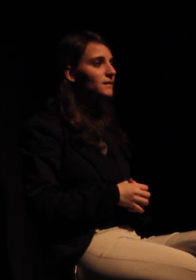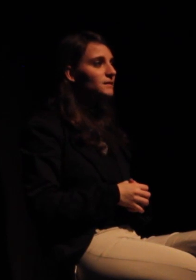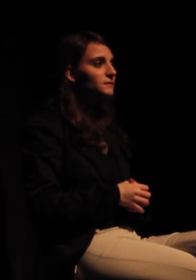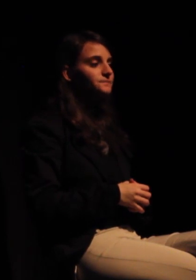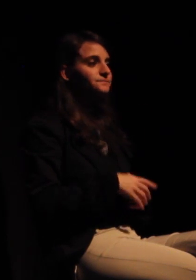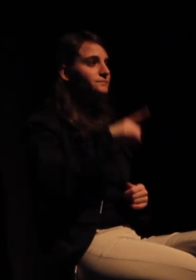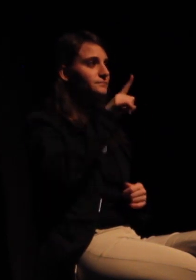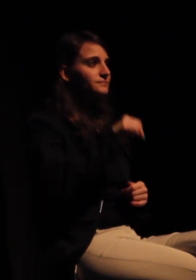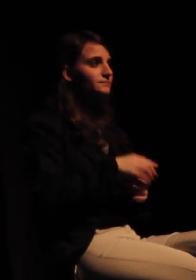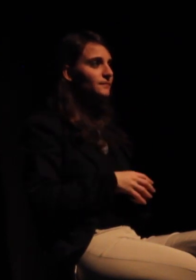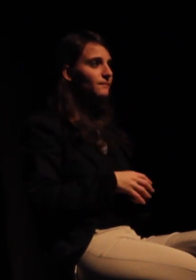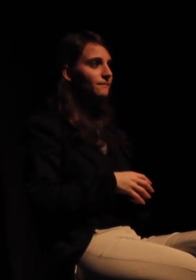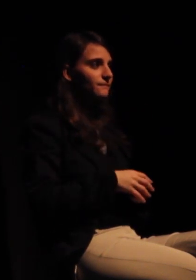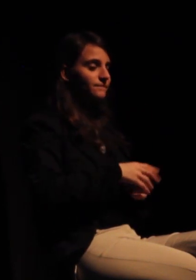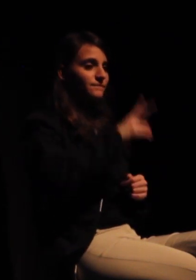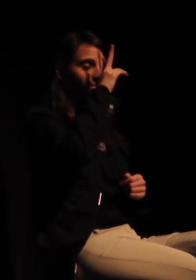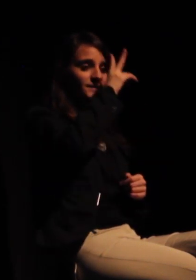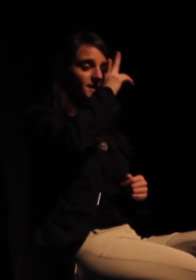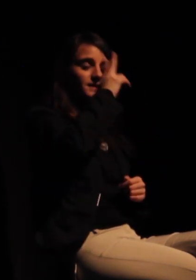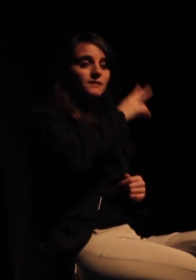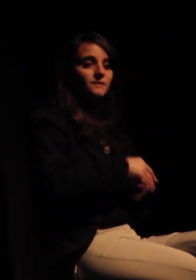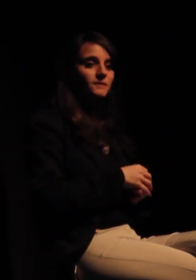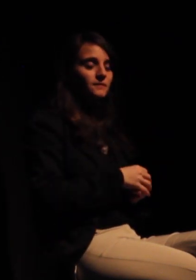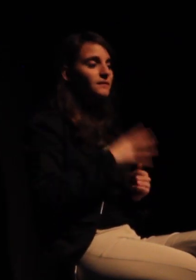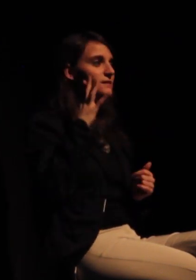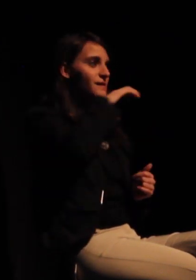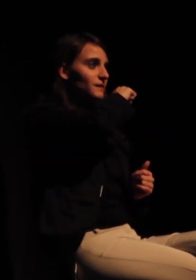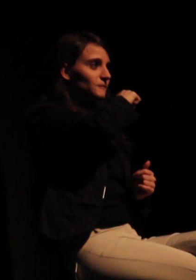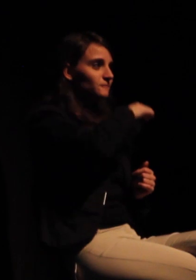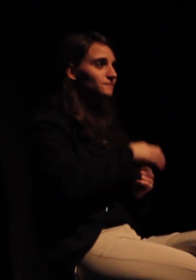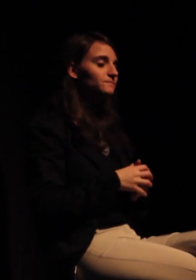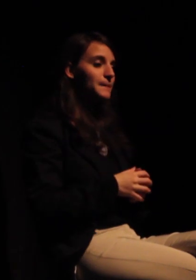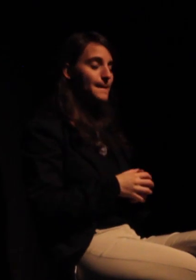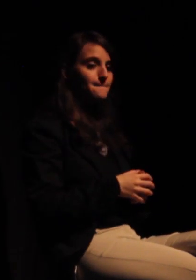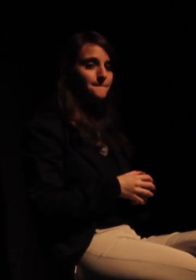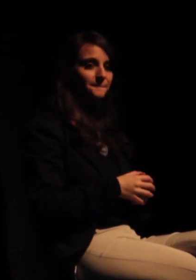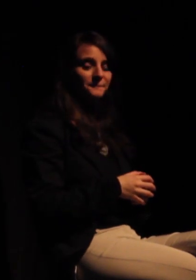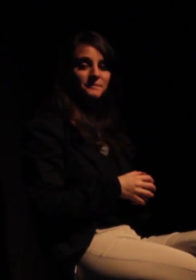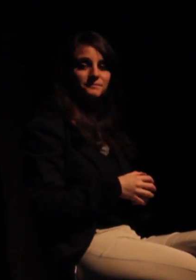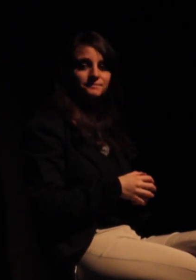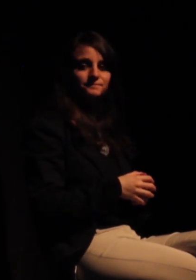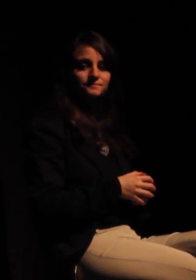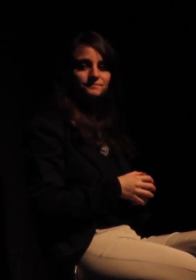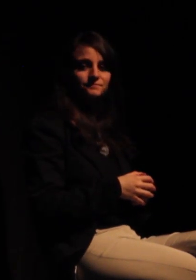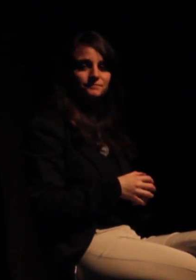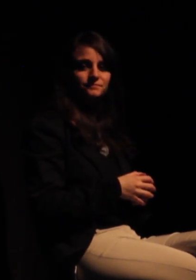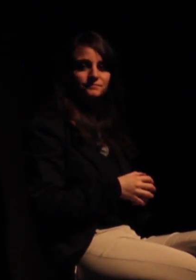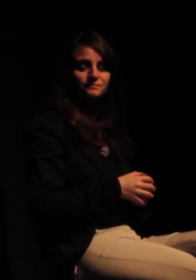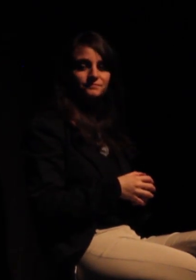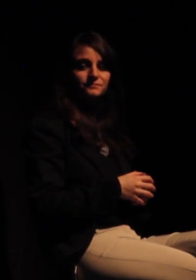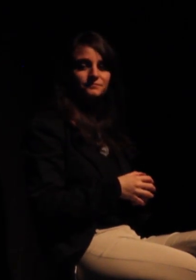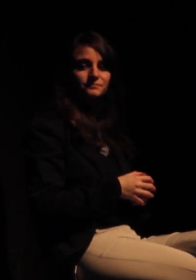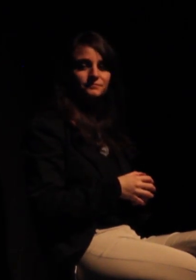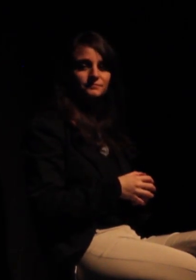um instante que eu recordo. Antigamente seria um instantâneo. Lembra dessa palavra? Ele tinha até em figurinha, os mais